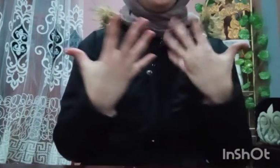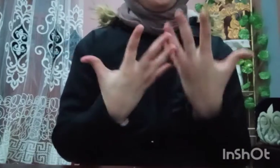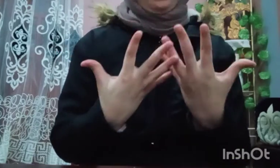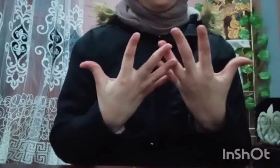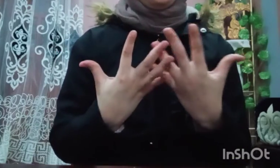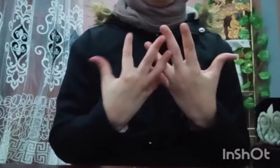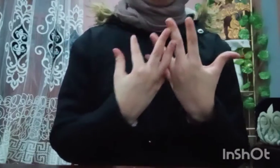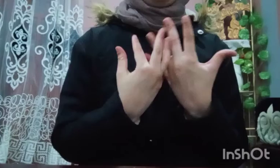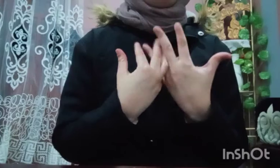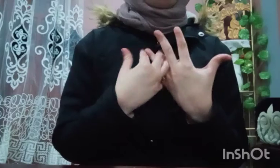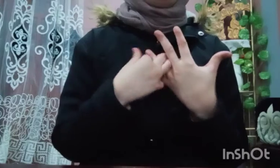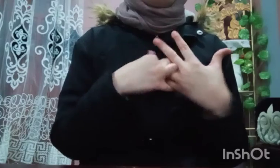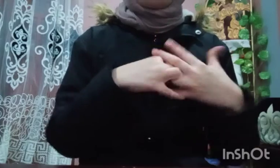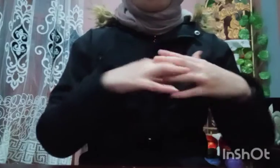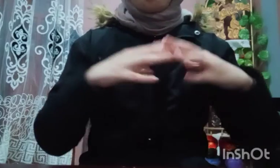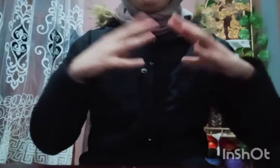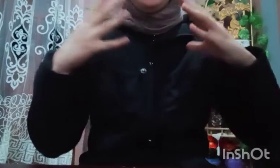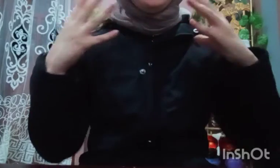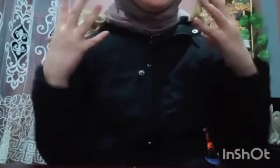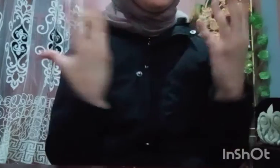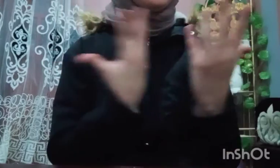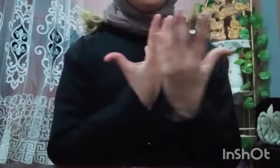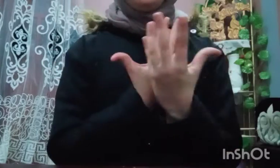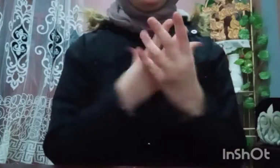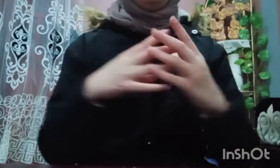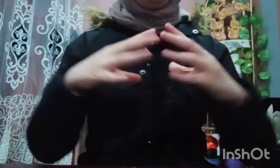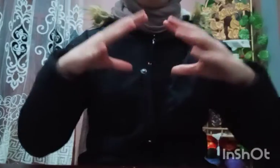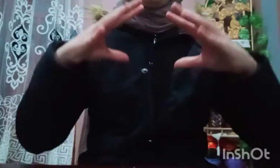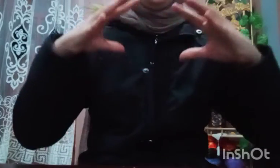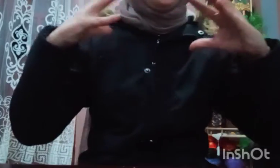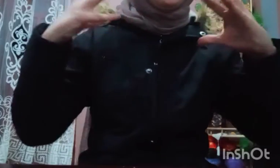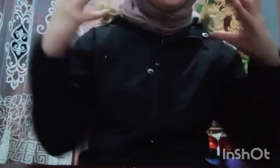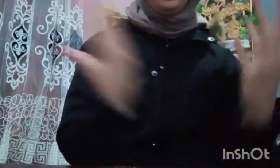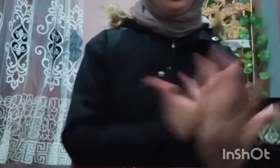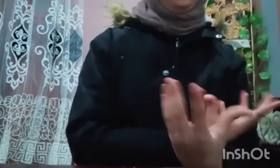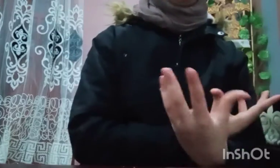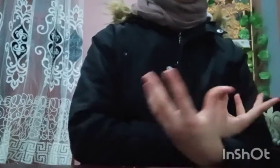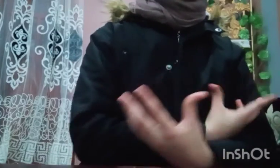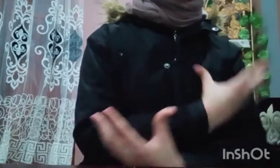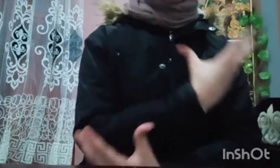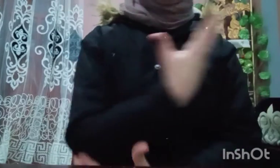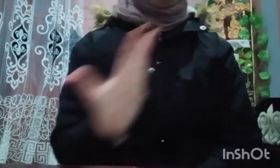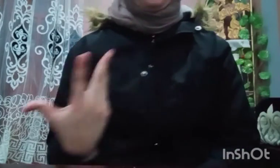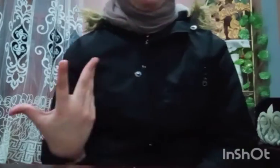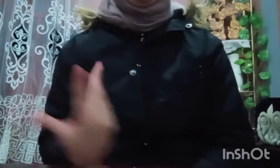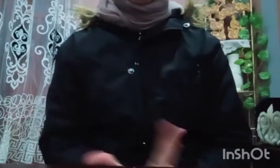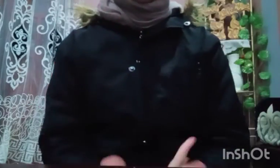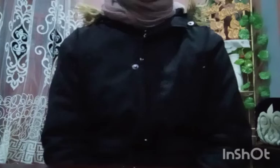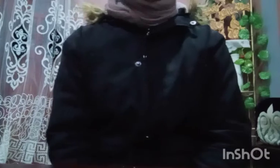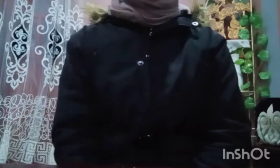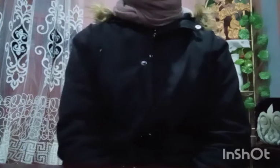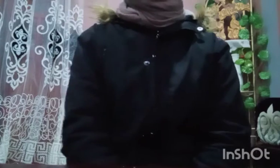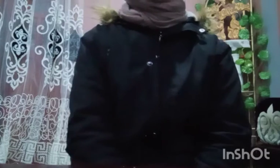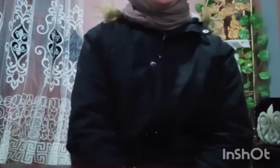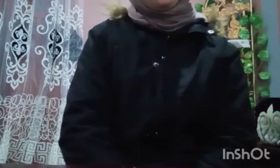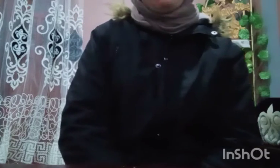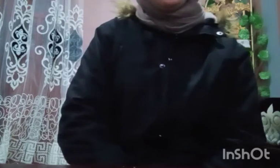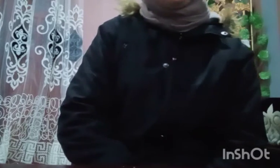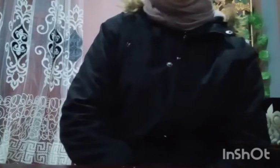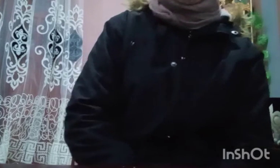اكثر وتعرفت على ربي بطريقه يعني كيما نقولوها غير عن الطرق اللي كنت تخدمها من قبل. انا كنت شهر رمضان يعدي عليا